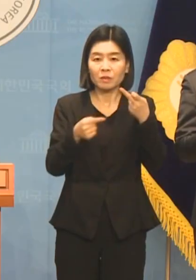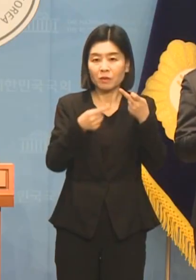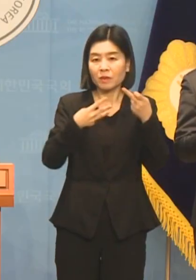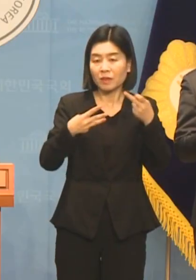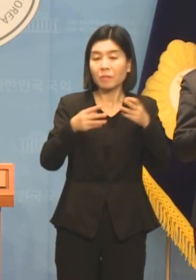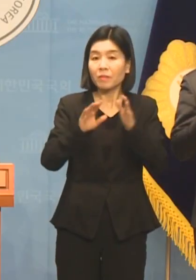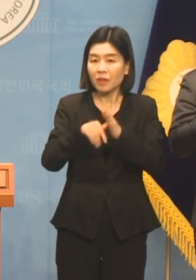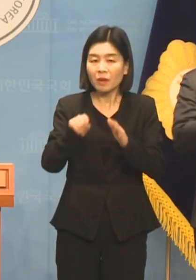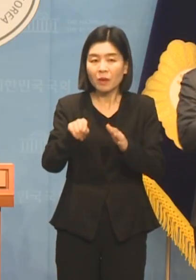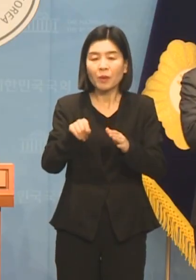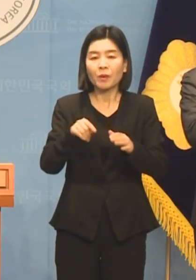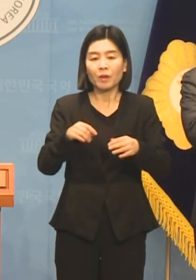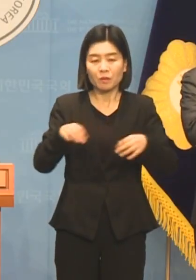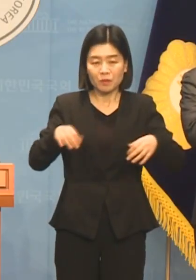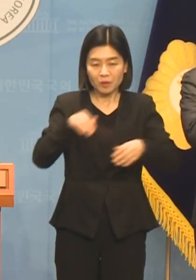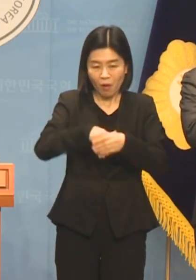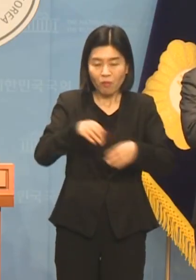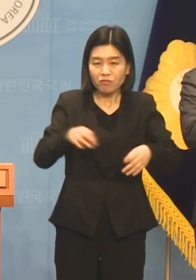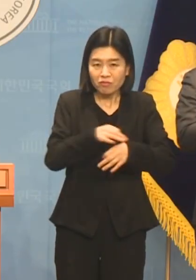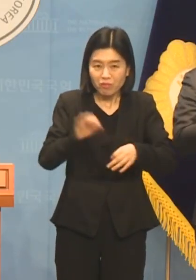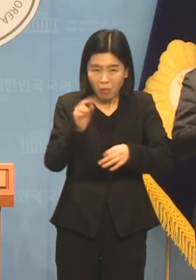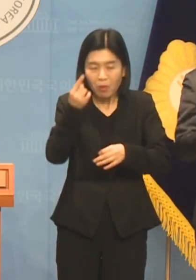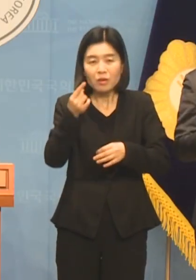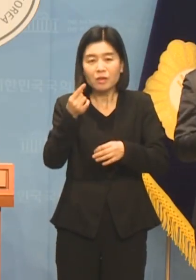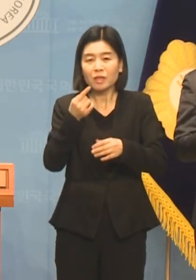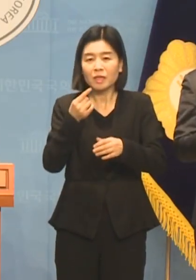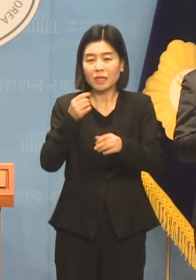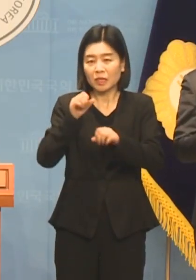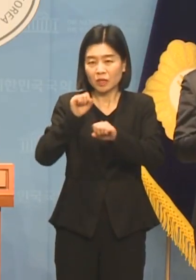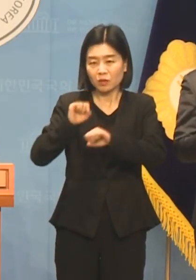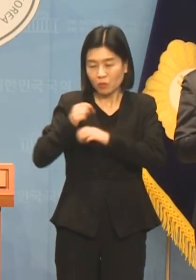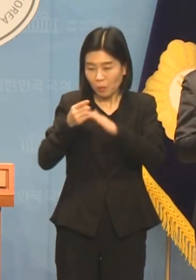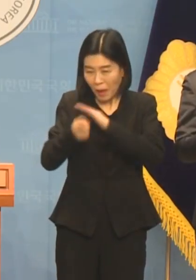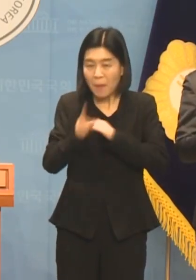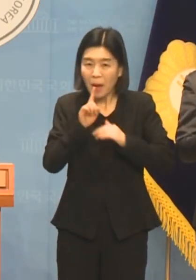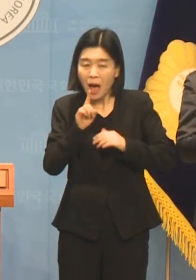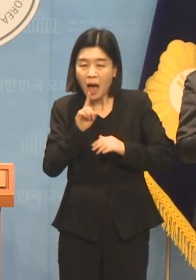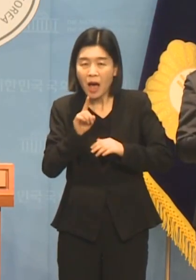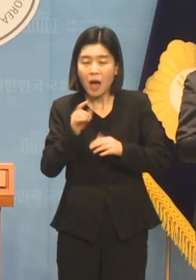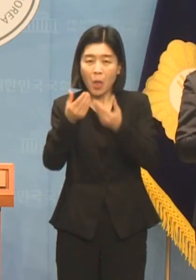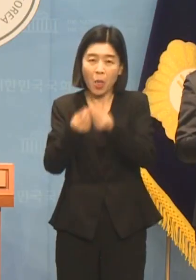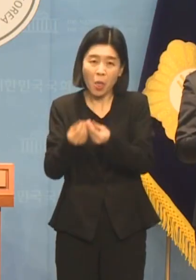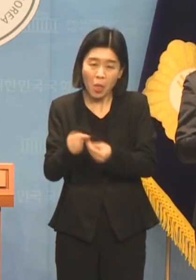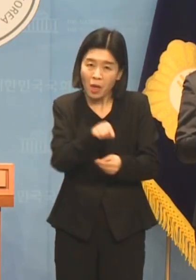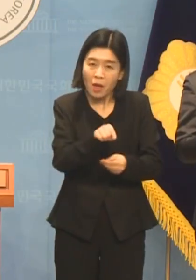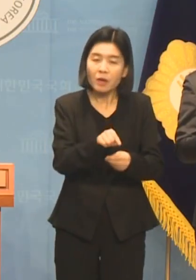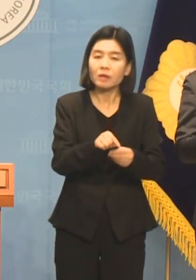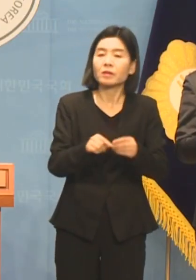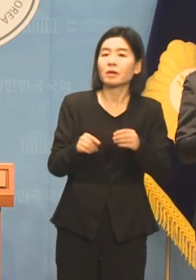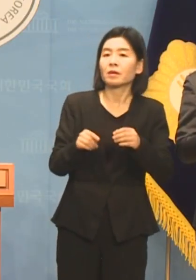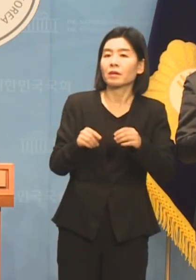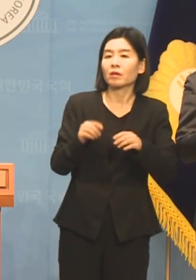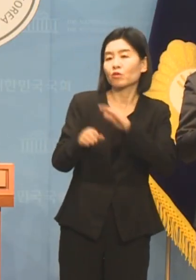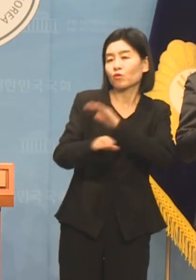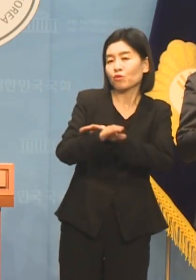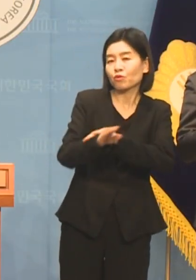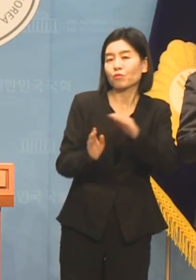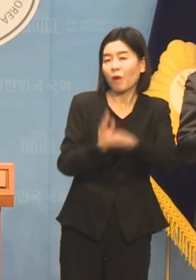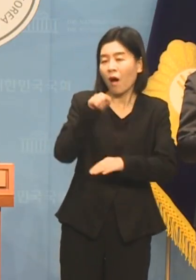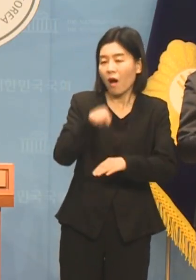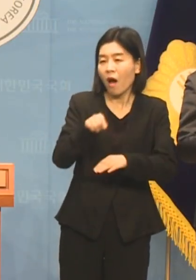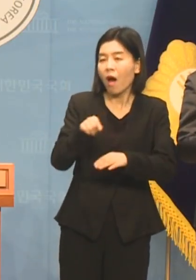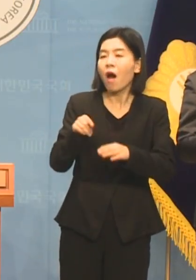내란에 준한 혼란을 야기한 이후 극우 세력은 부정선거론을 자신들의 공식 주장으로 격상시켰습니다. 이번